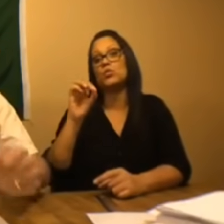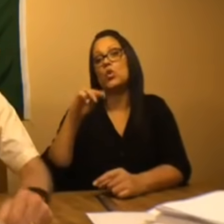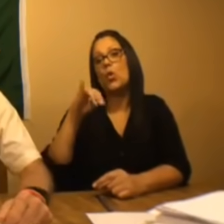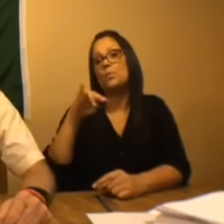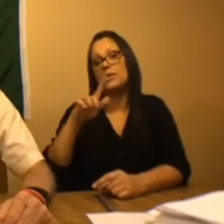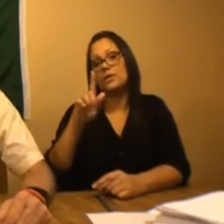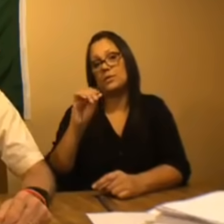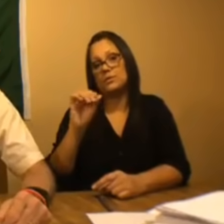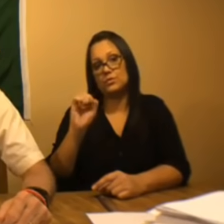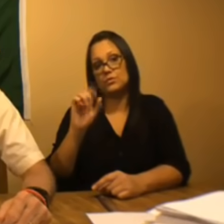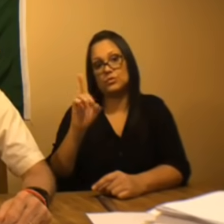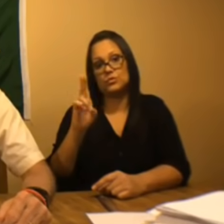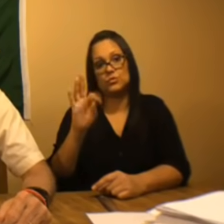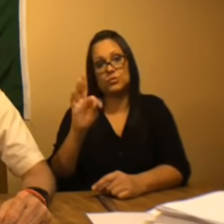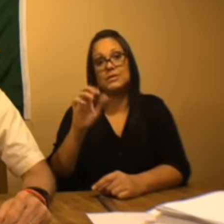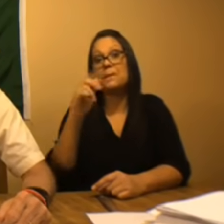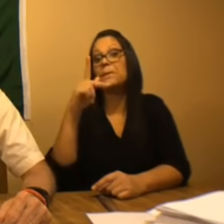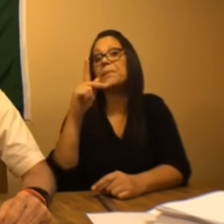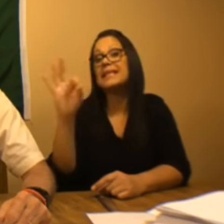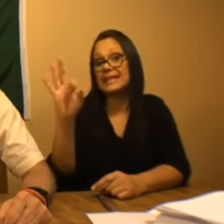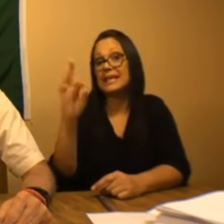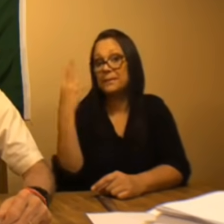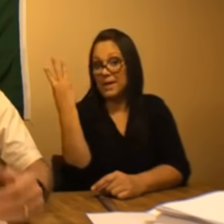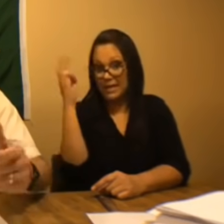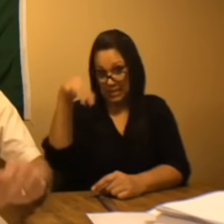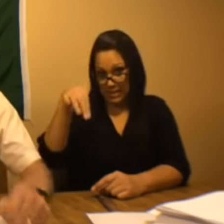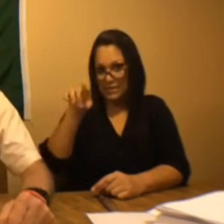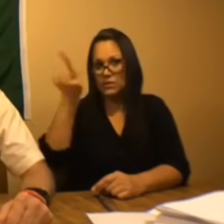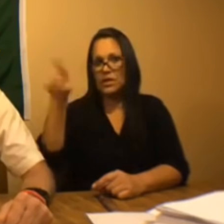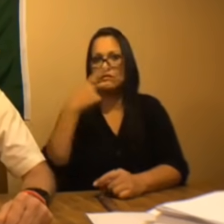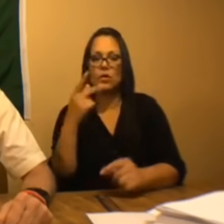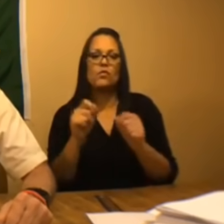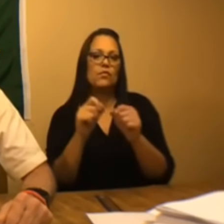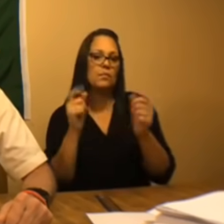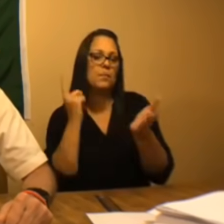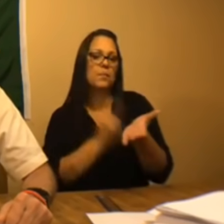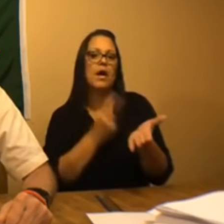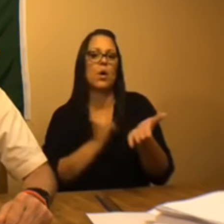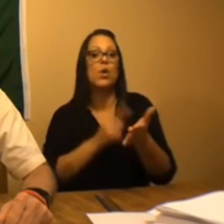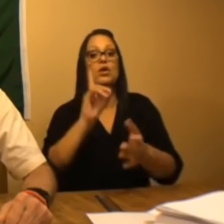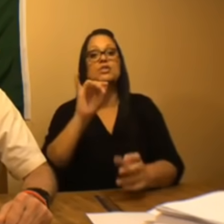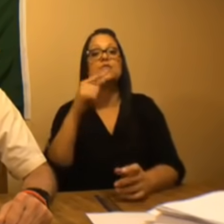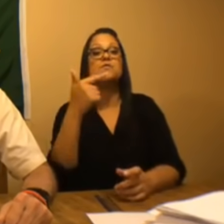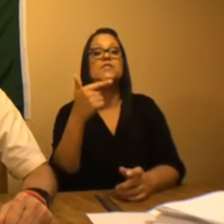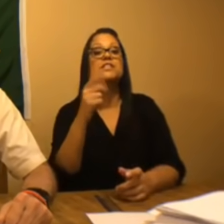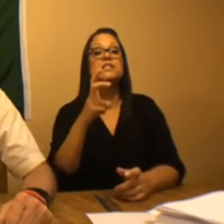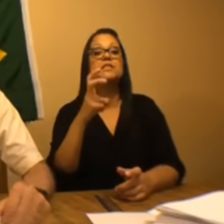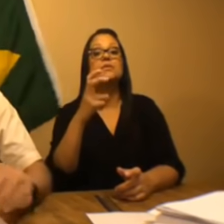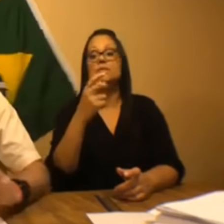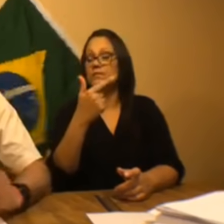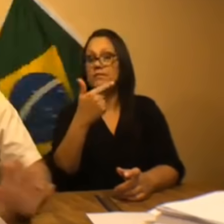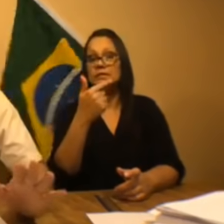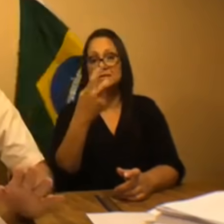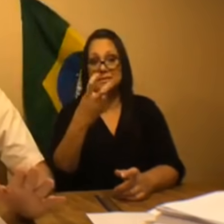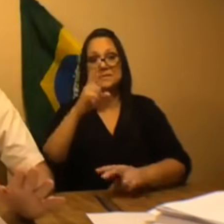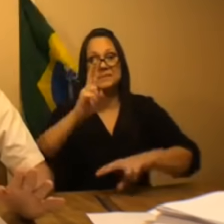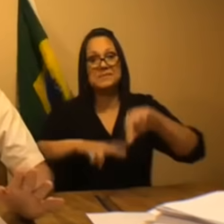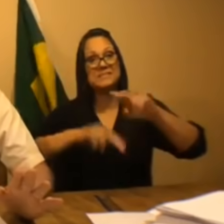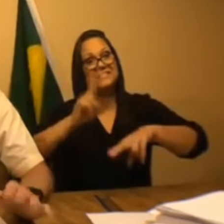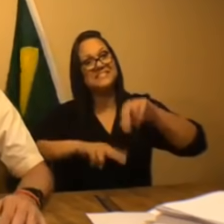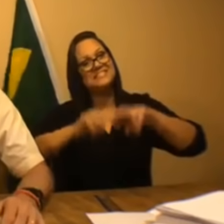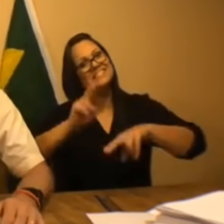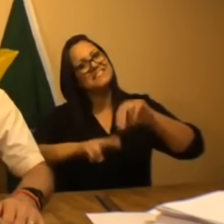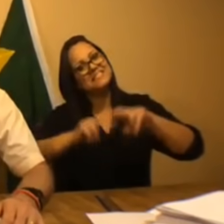ele criava, né, o dia do encarcerado como sendo 25 de junho. Então, 25 de